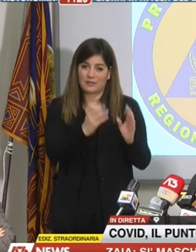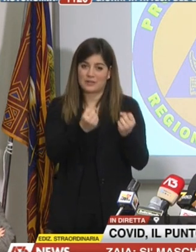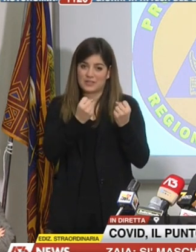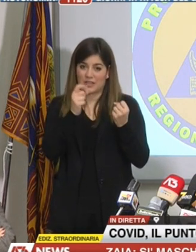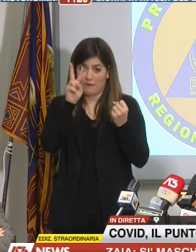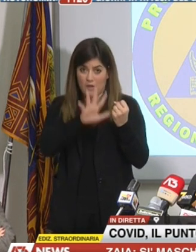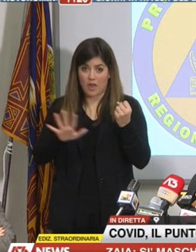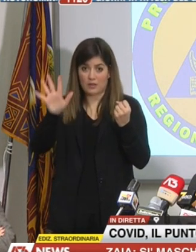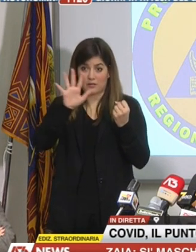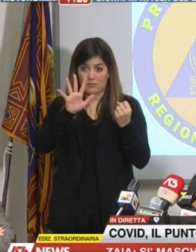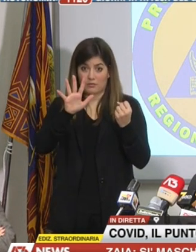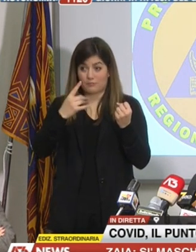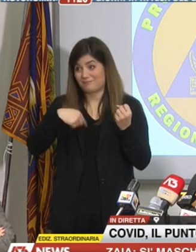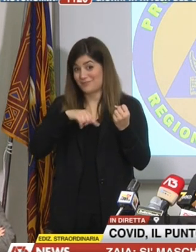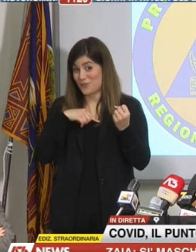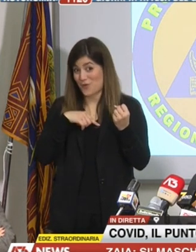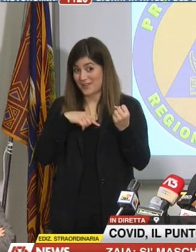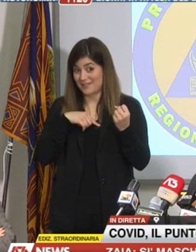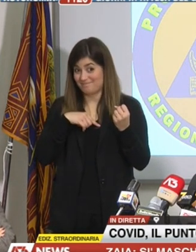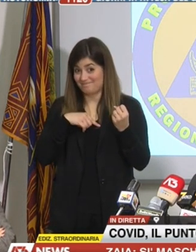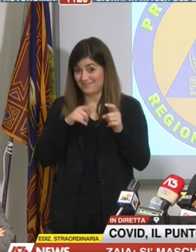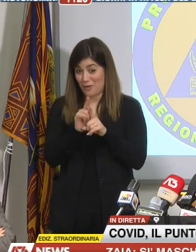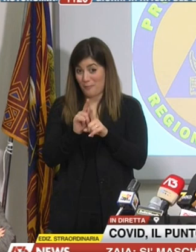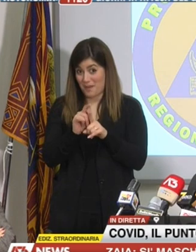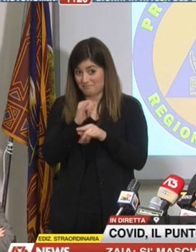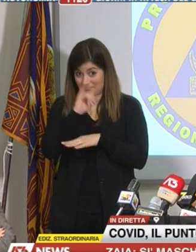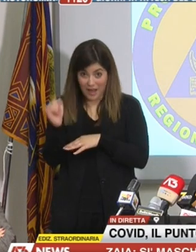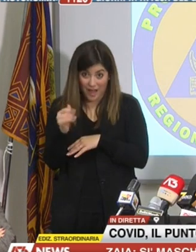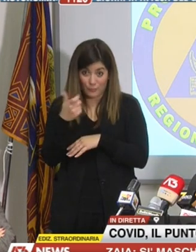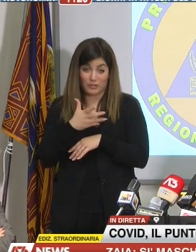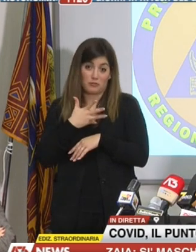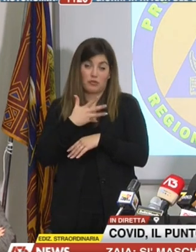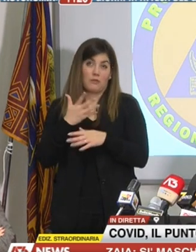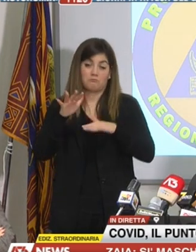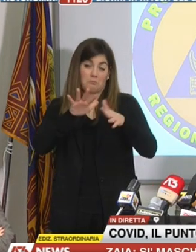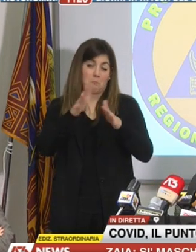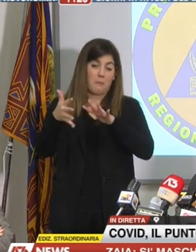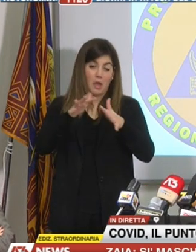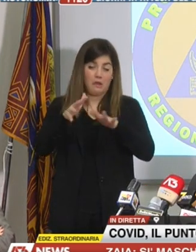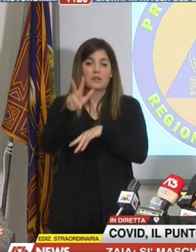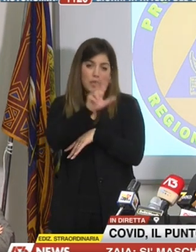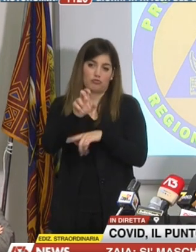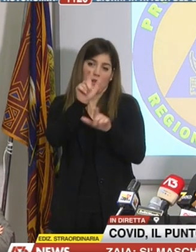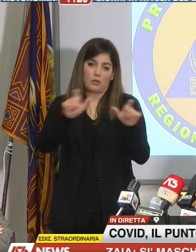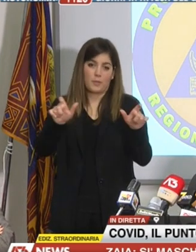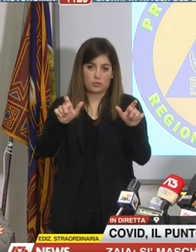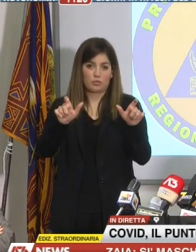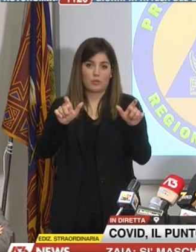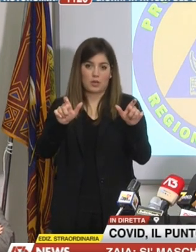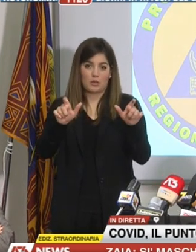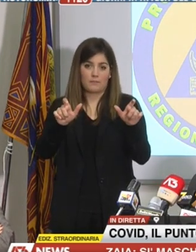cosa che mediamente non abbiamo mai, perché ne abbiamo mediamente 300. Vi ricordo che le terapie di base del Veneto